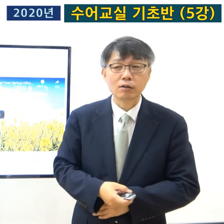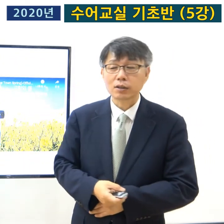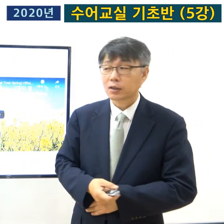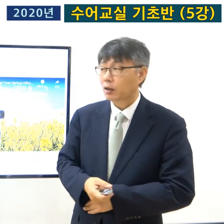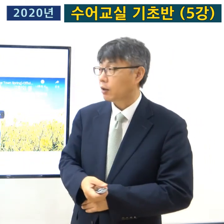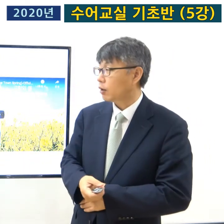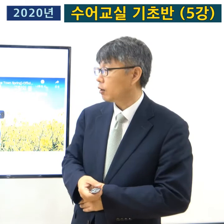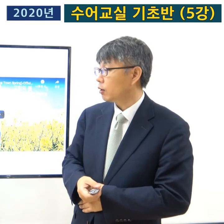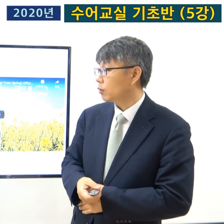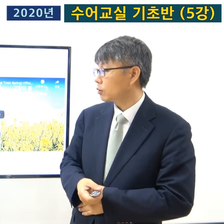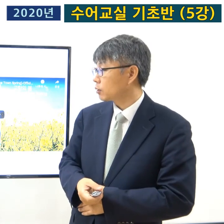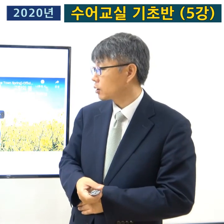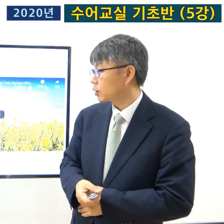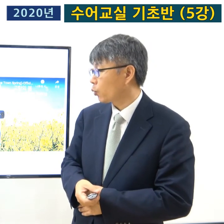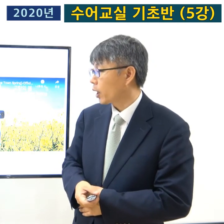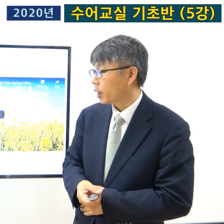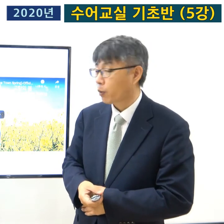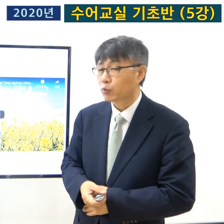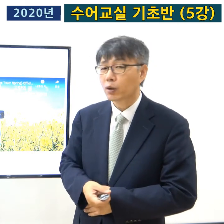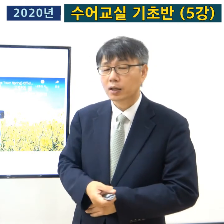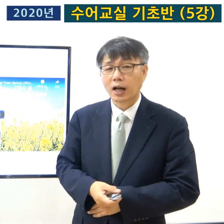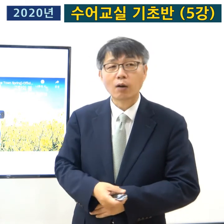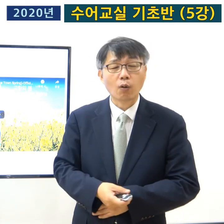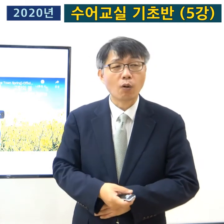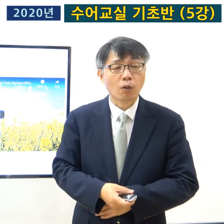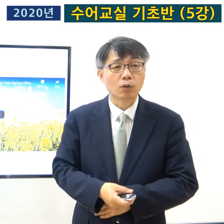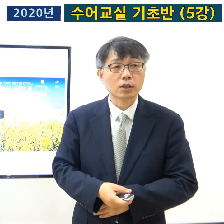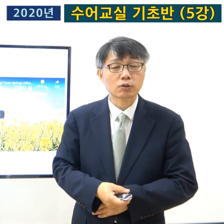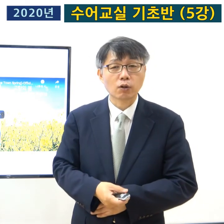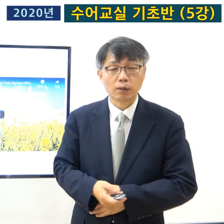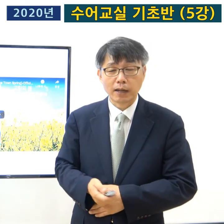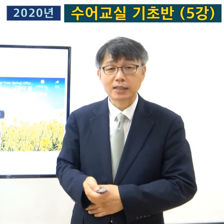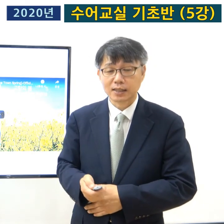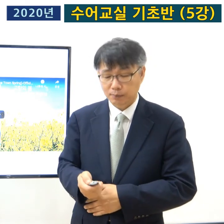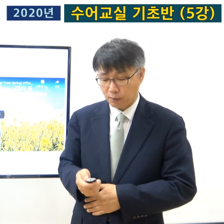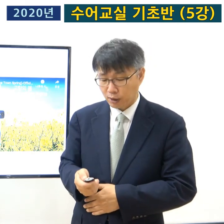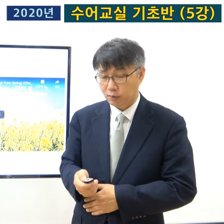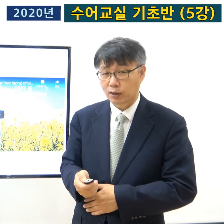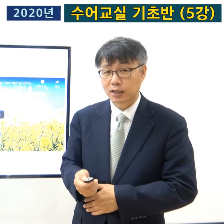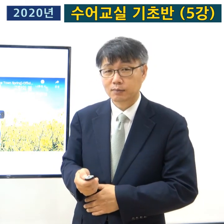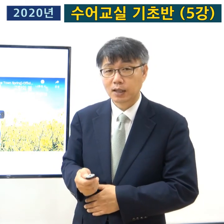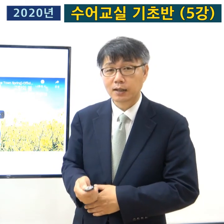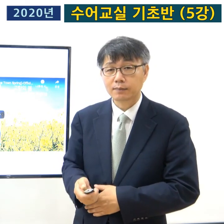한번 그 고향의 봄 노래를 하고 오늘 수업을 마무리하도록 하겠습니다.